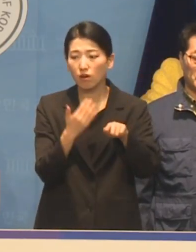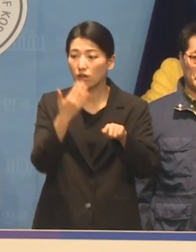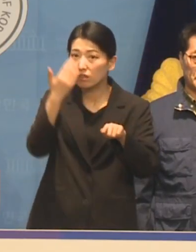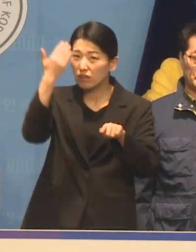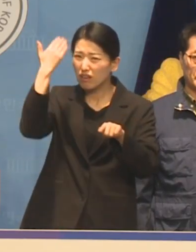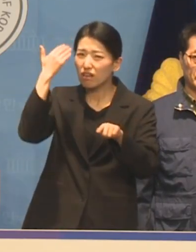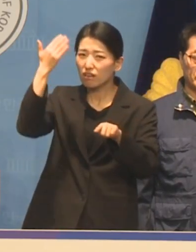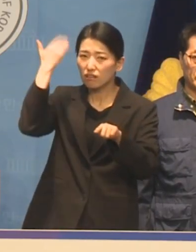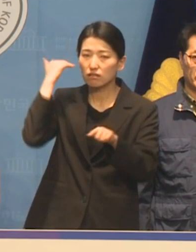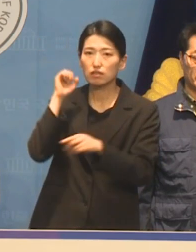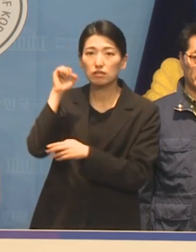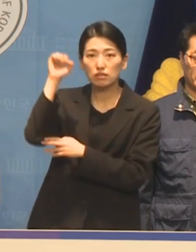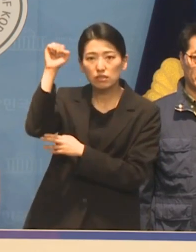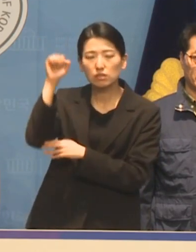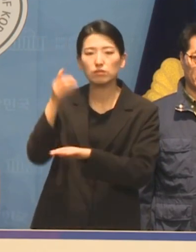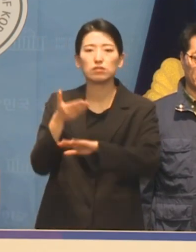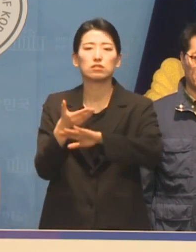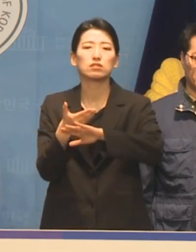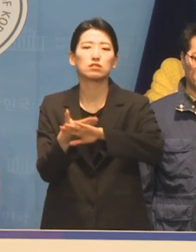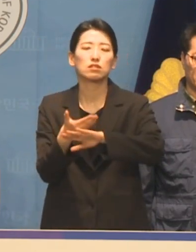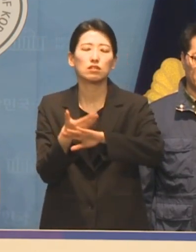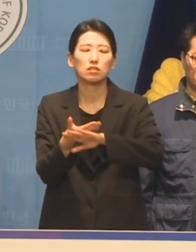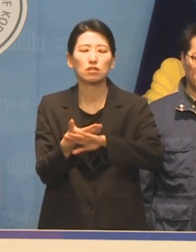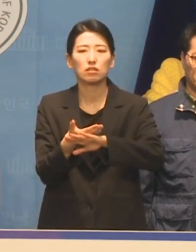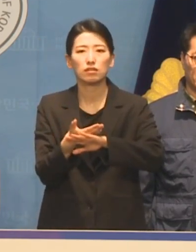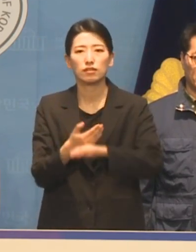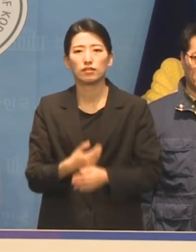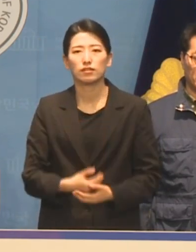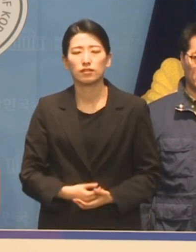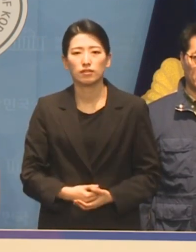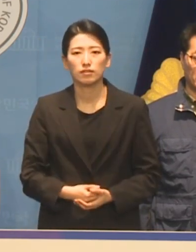집회와 시위와 그 양상을 전혀 달리합니다.